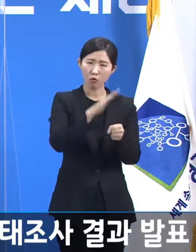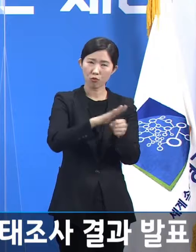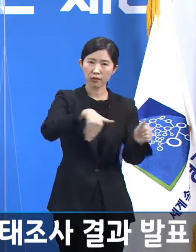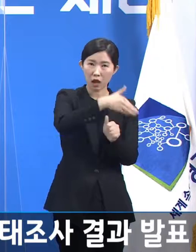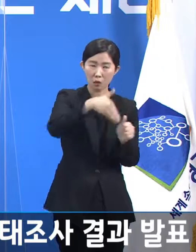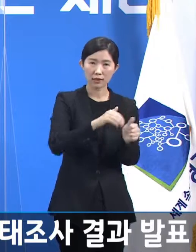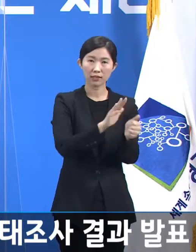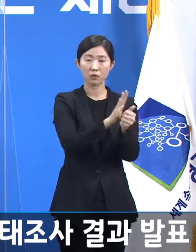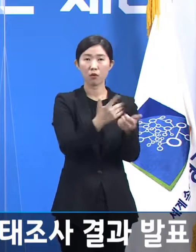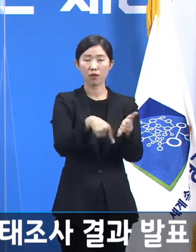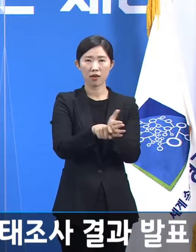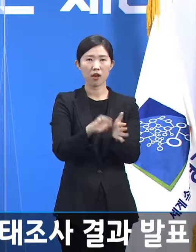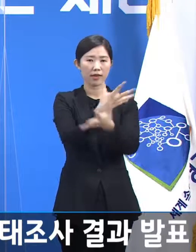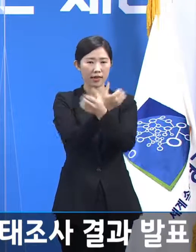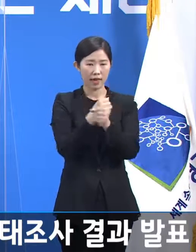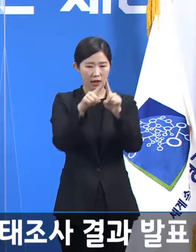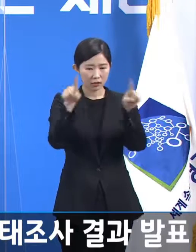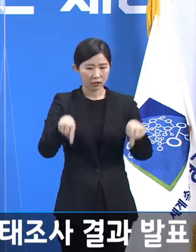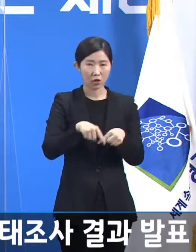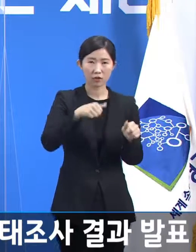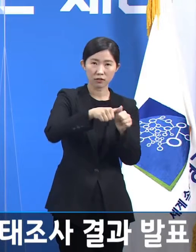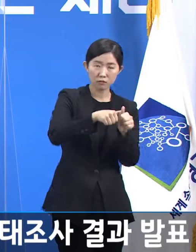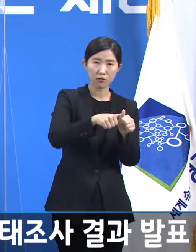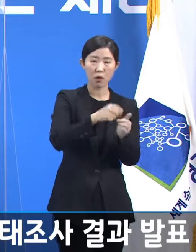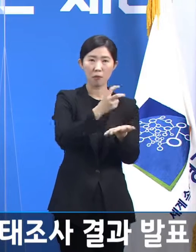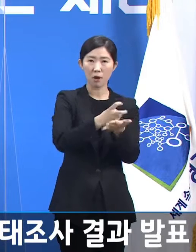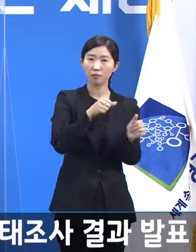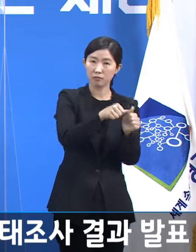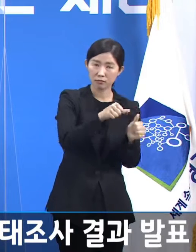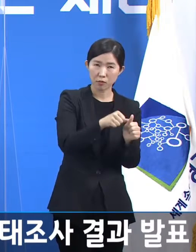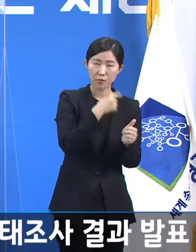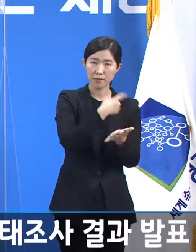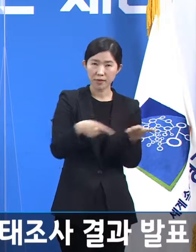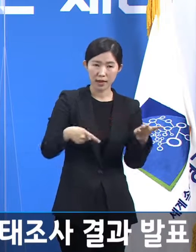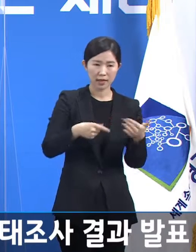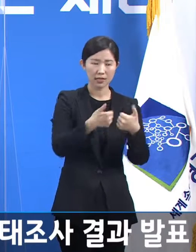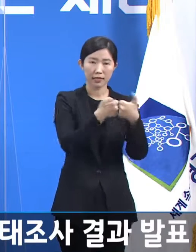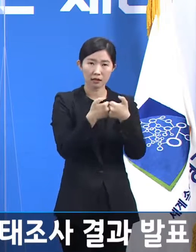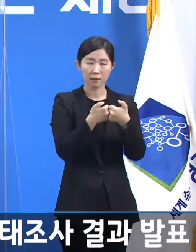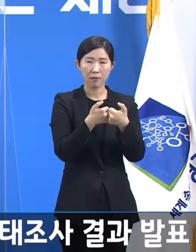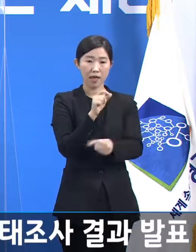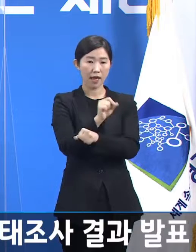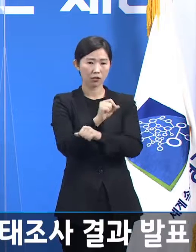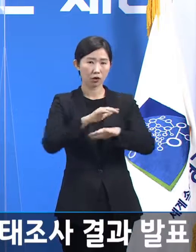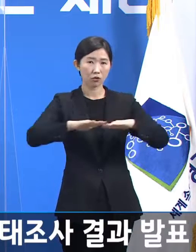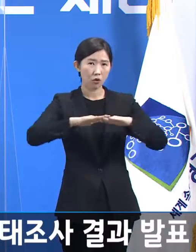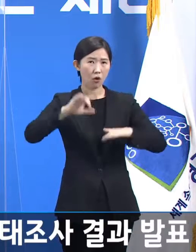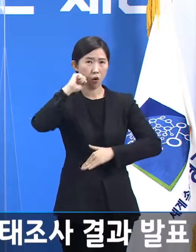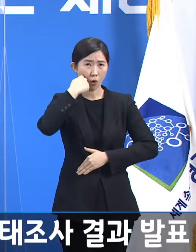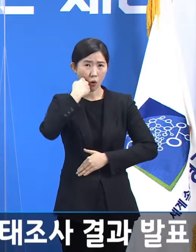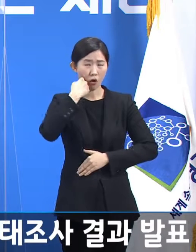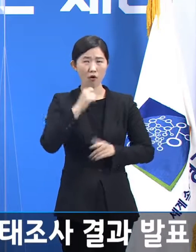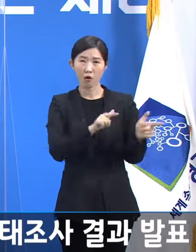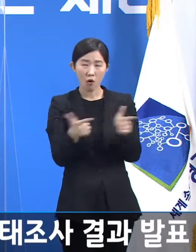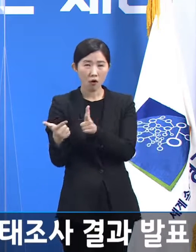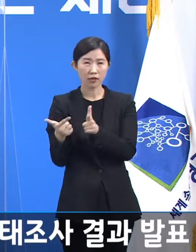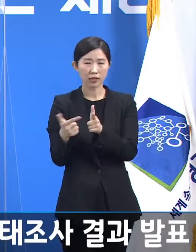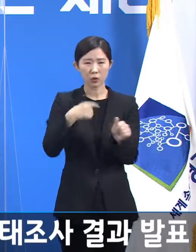자문, 법률 자문, 불공정 피해 상담과 각종 행정 처리의 어려움 해소를 위한 세무, 노무 등의 각종